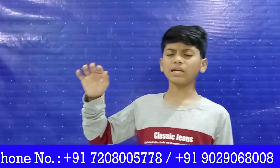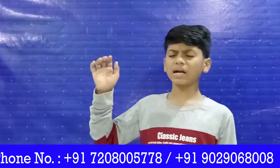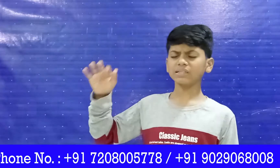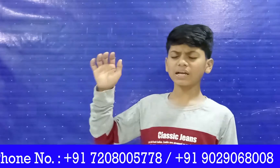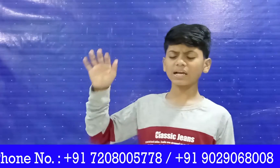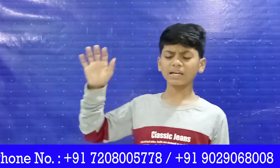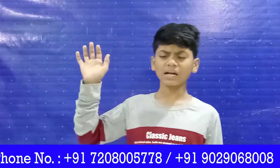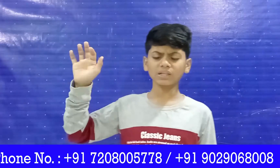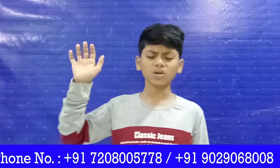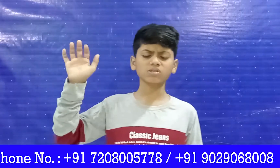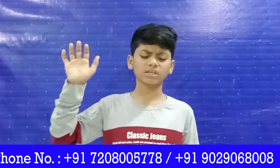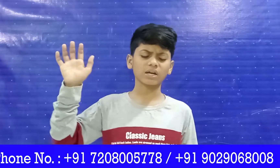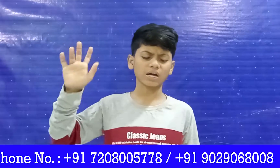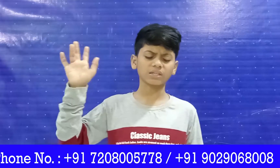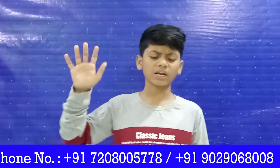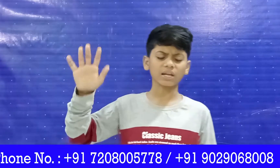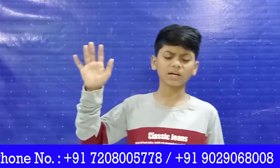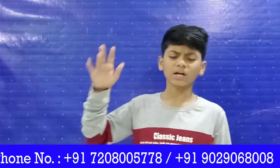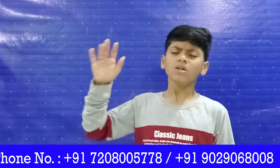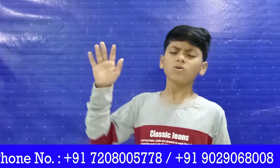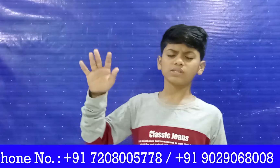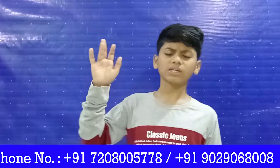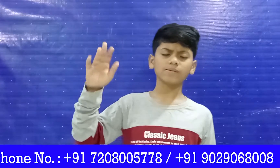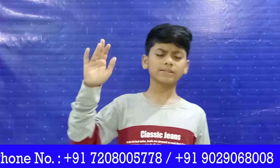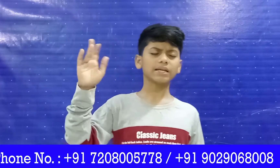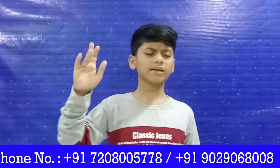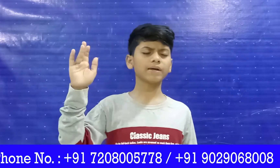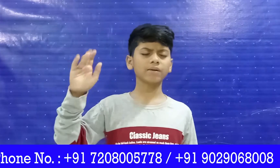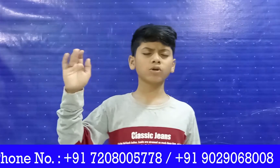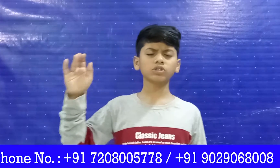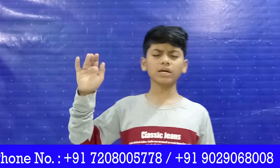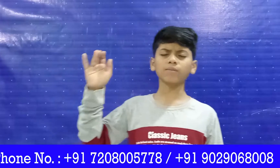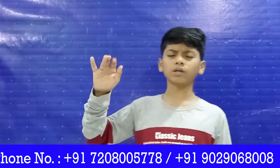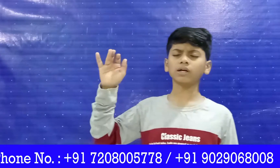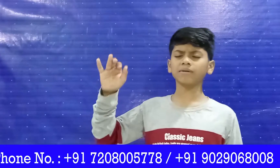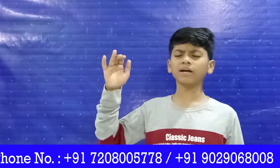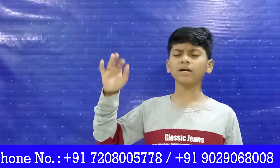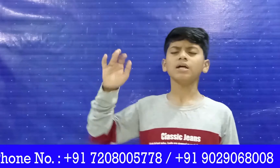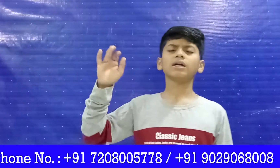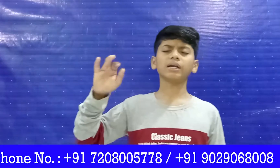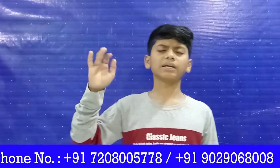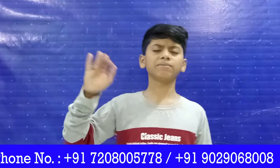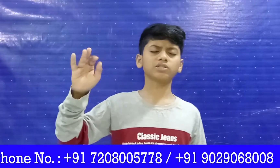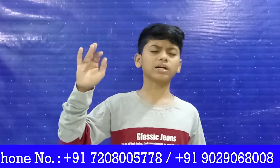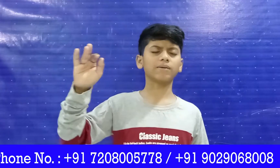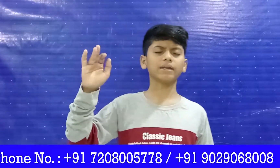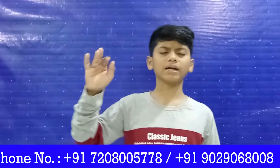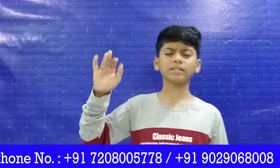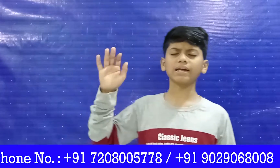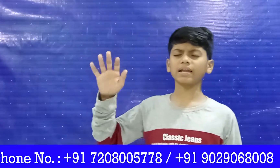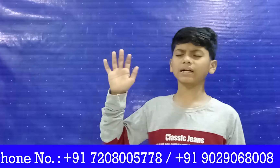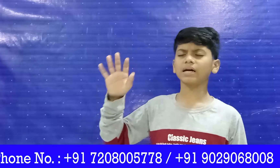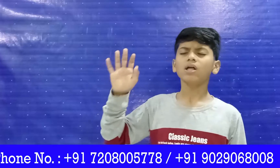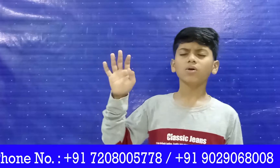ও জিকির হান্দ্রে লাকারে হান্দ্রে লোস্কে হান্দ্রে লাকা ও জিকির বজালা লাবারে বুশকার এবো টাকা বগ্রটিকে বুশকার বা